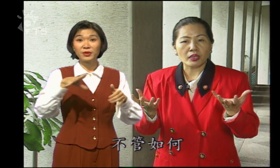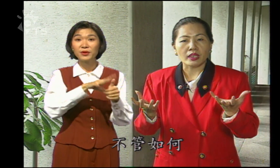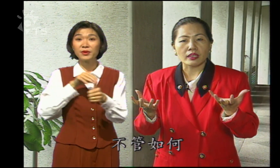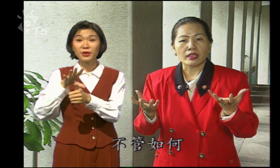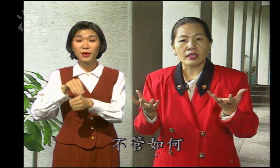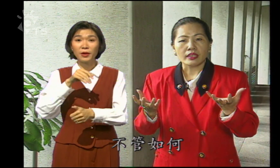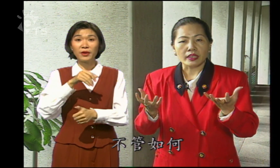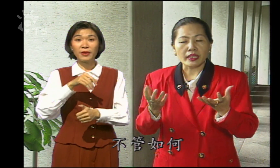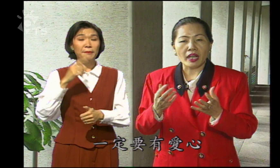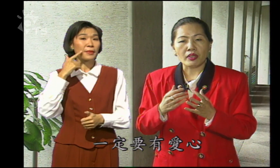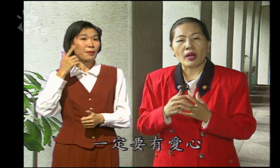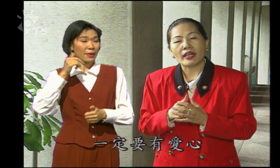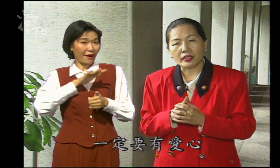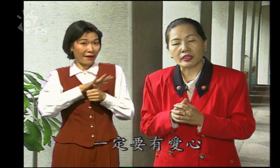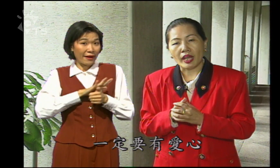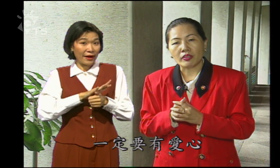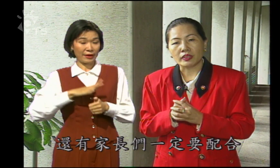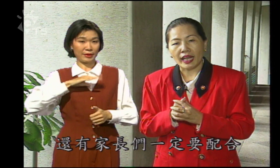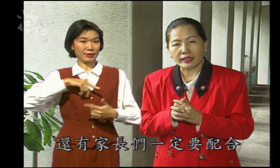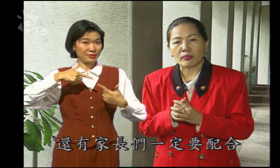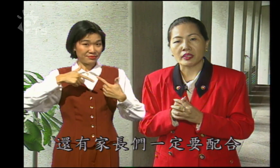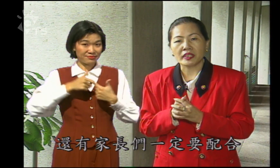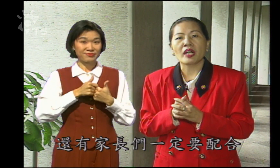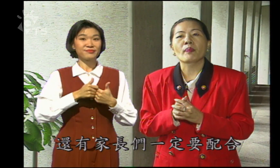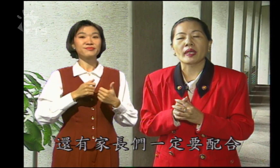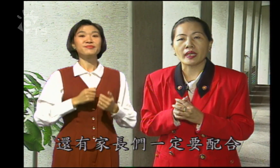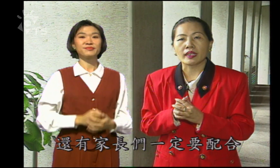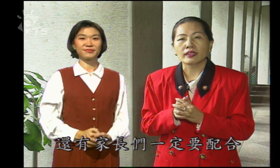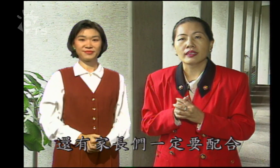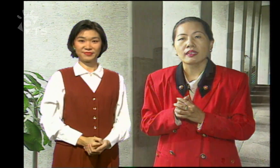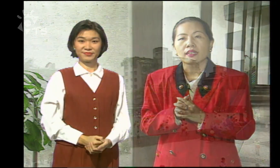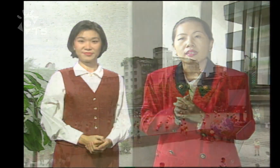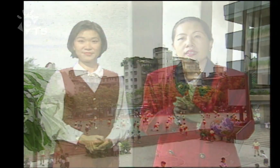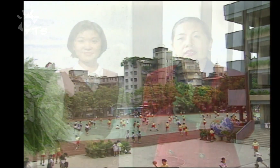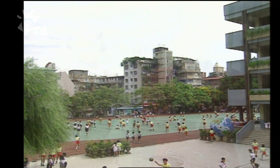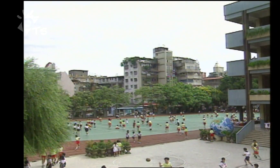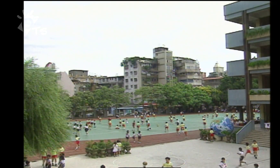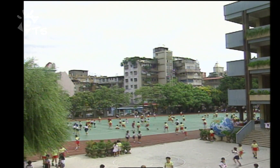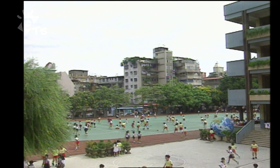何一定要有爱心，还有家长们一定要配合。